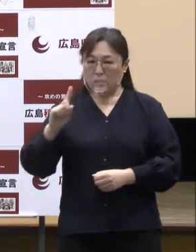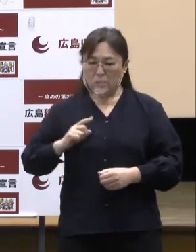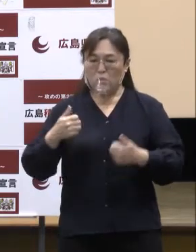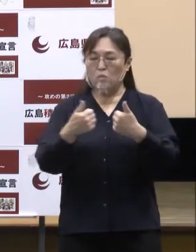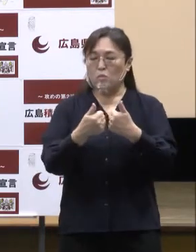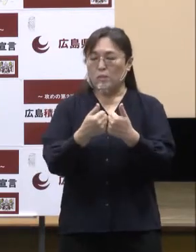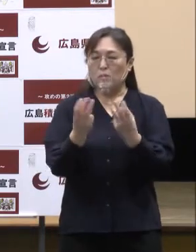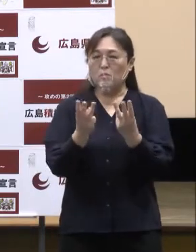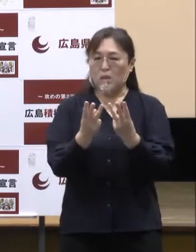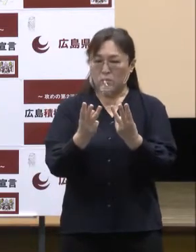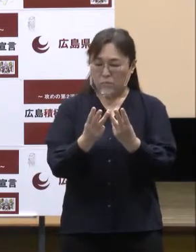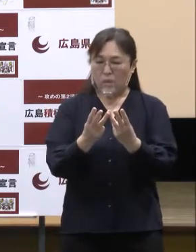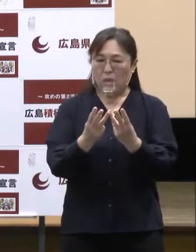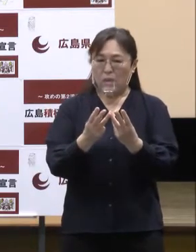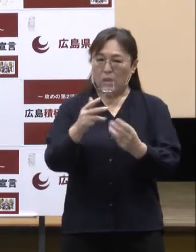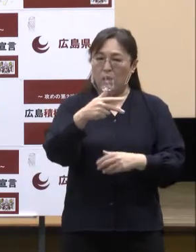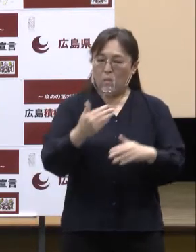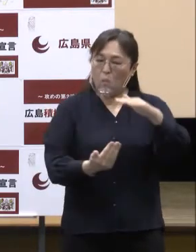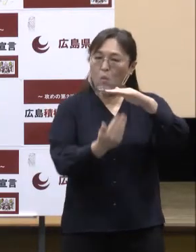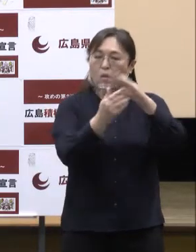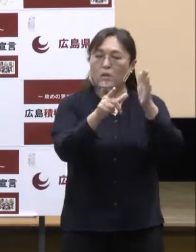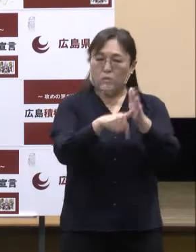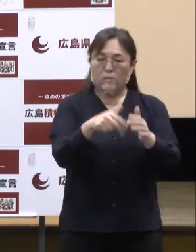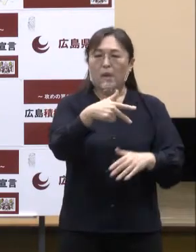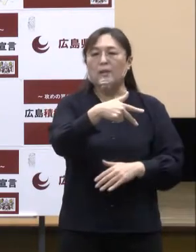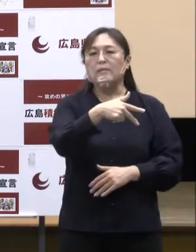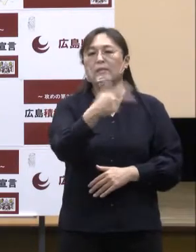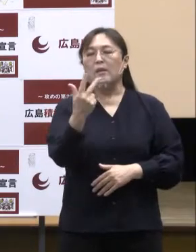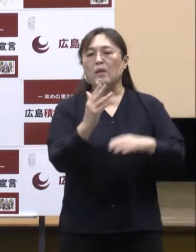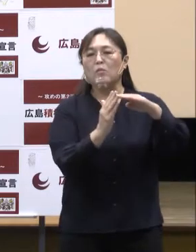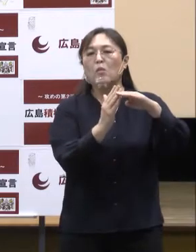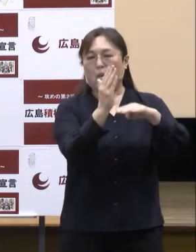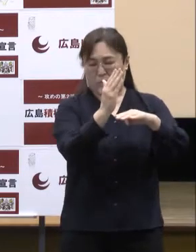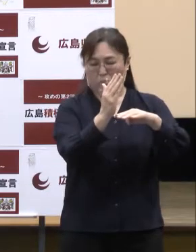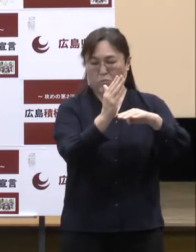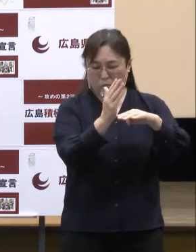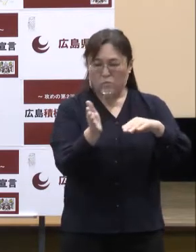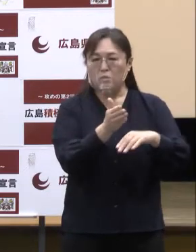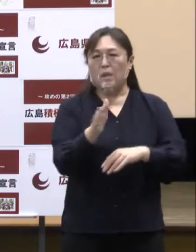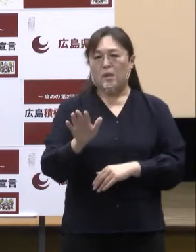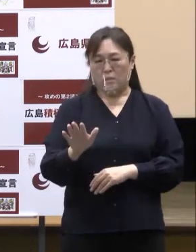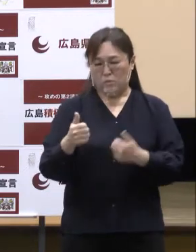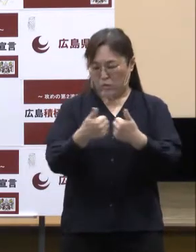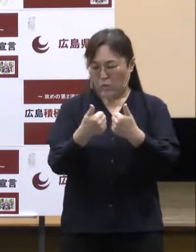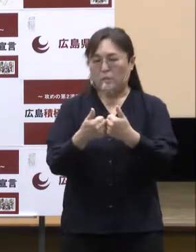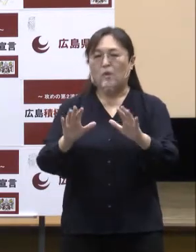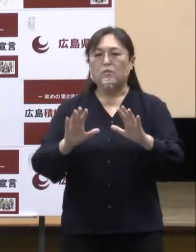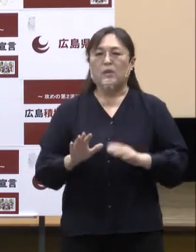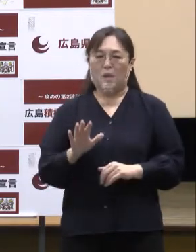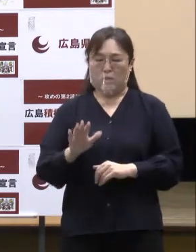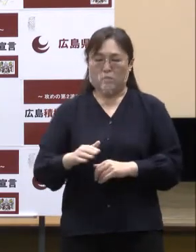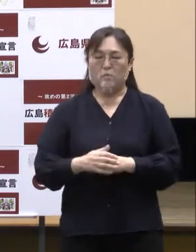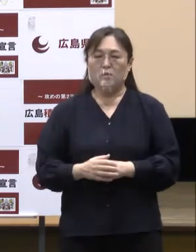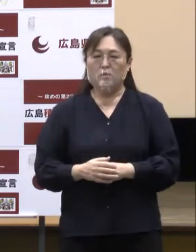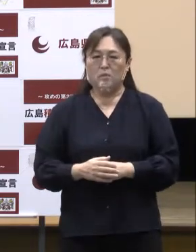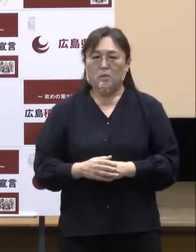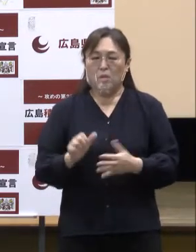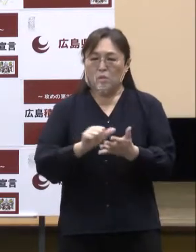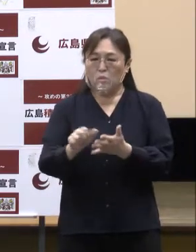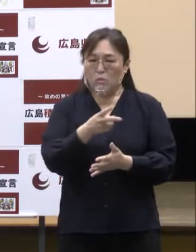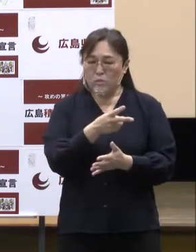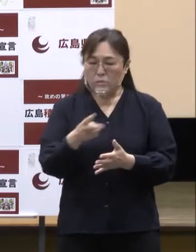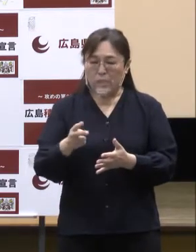が多い日で700件を超えるというところに来ております。これは登録制のウェブ移住相談